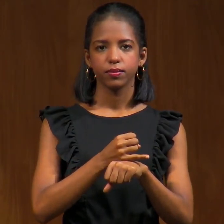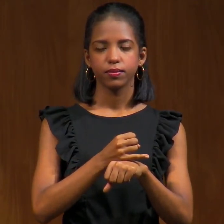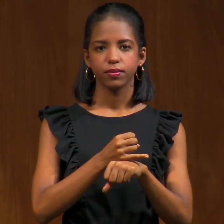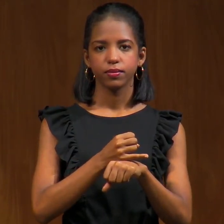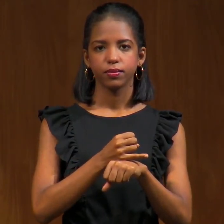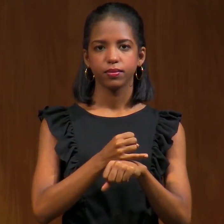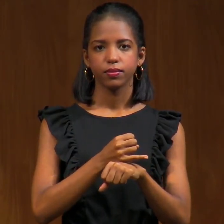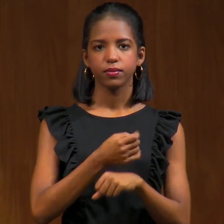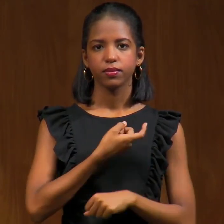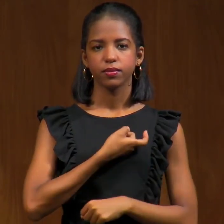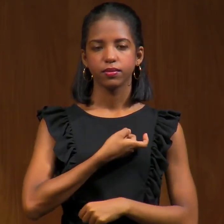España,